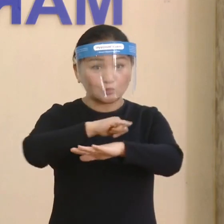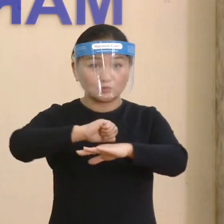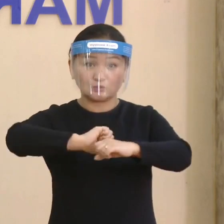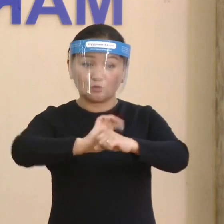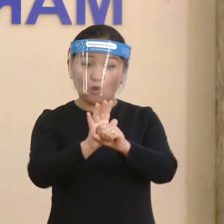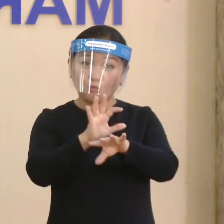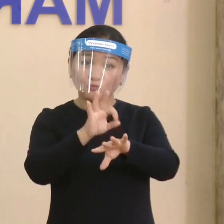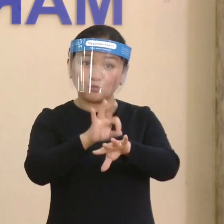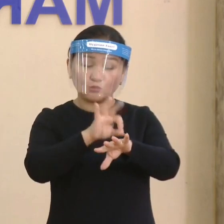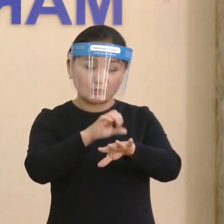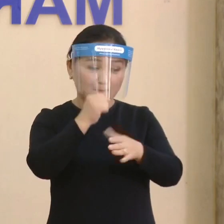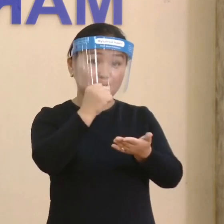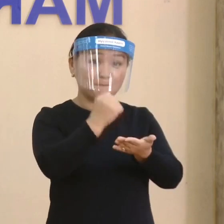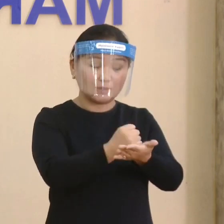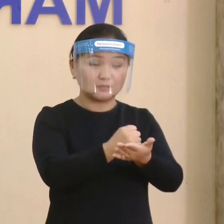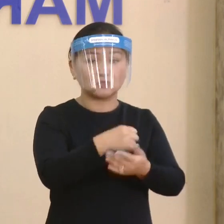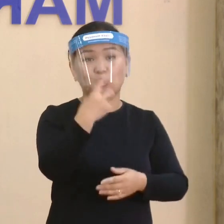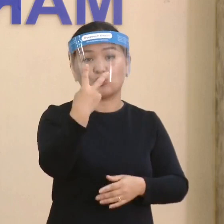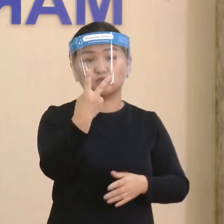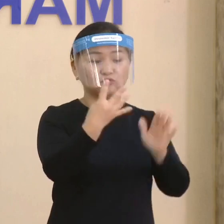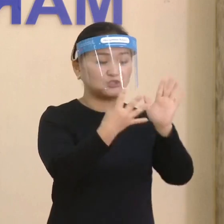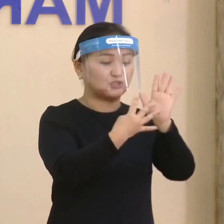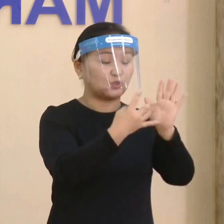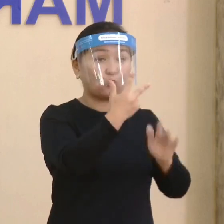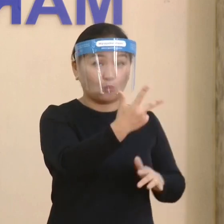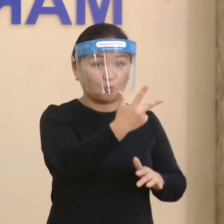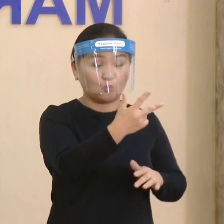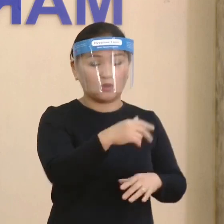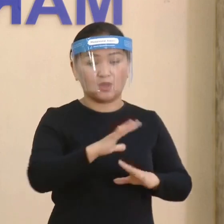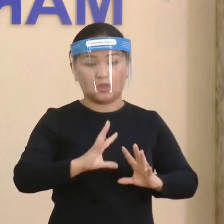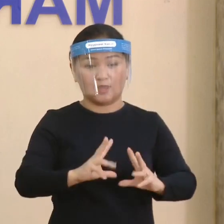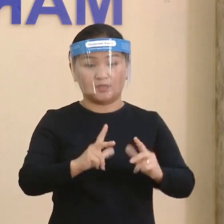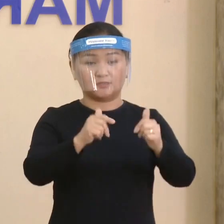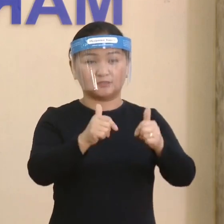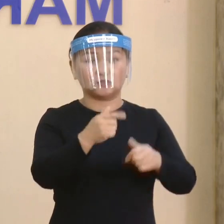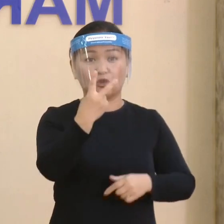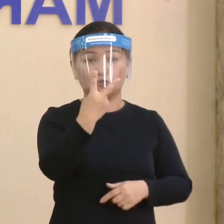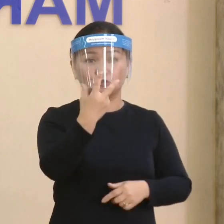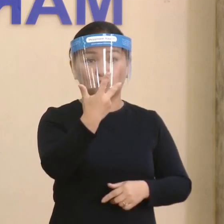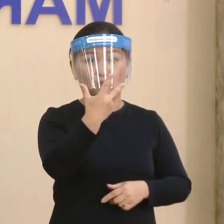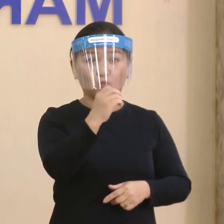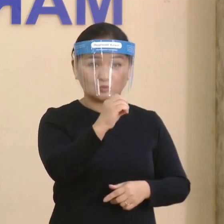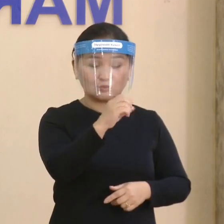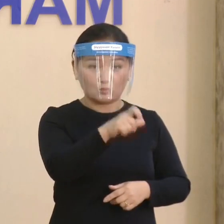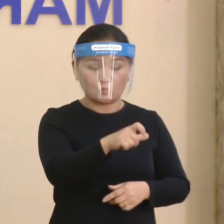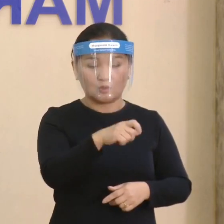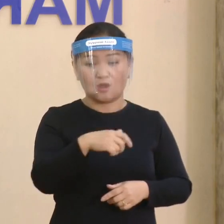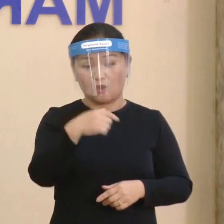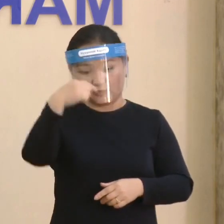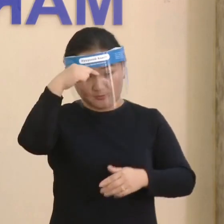хэмжээнд батлагдсан тохиолдол 293, эдгэрсэн 230, эмчлэгдэж буй